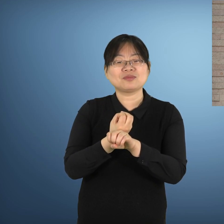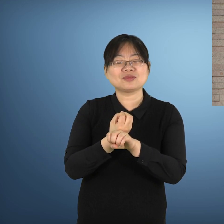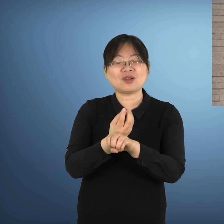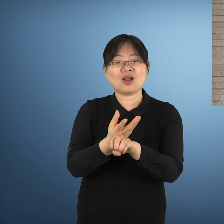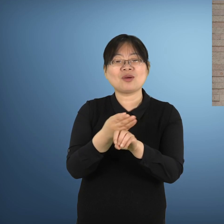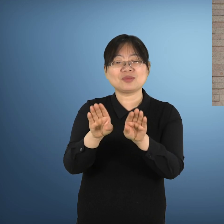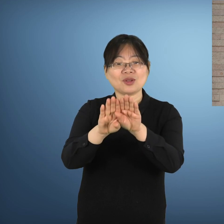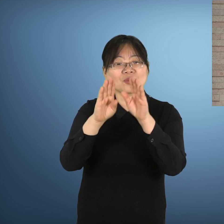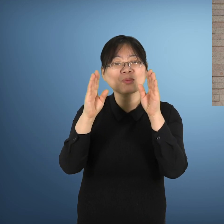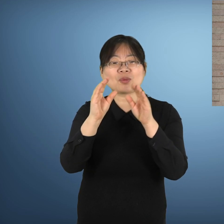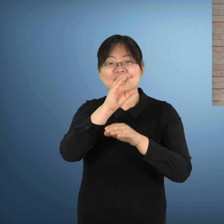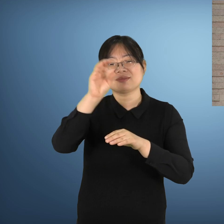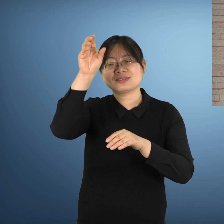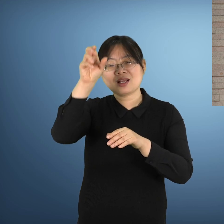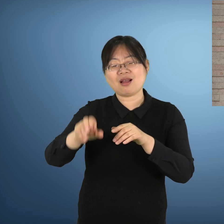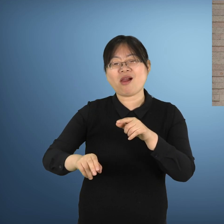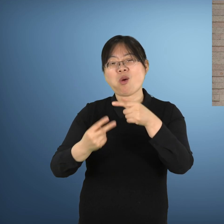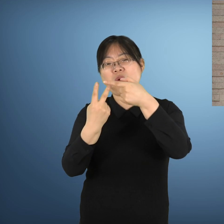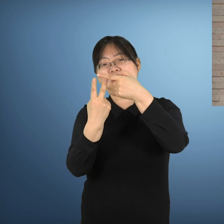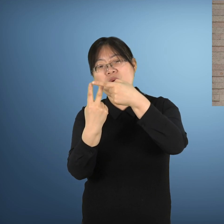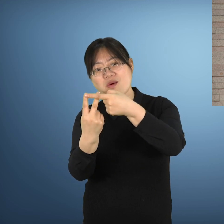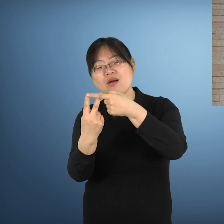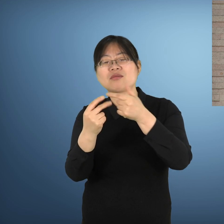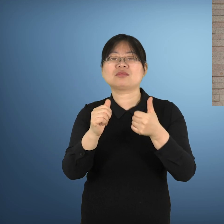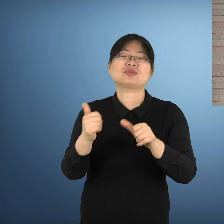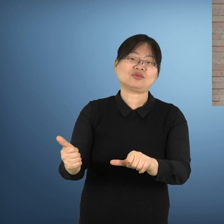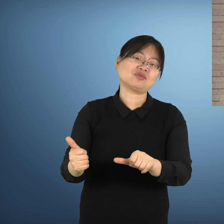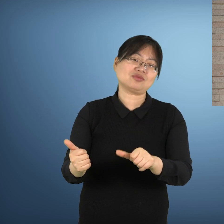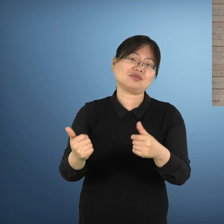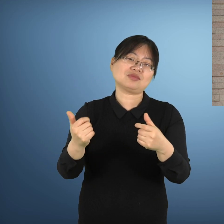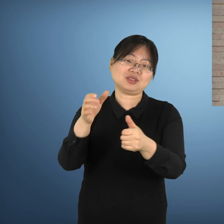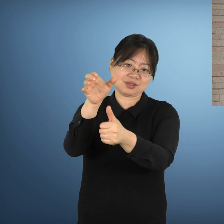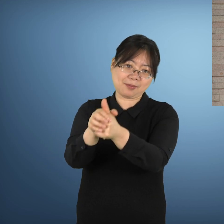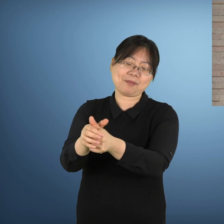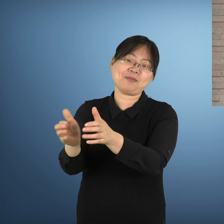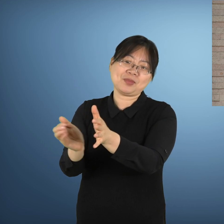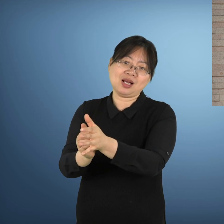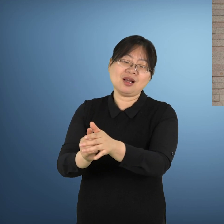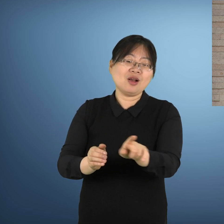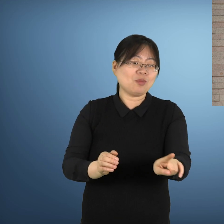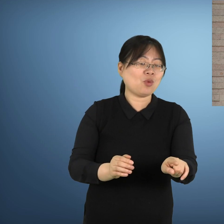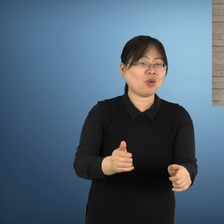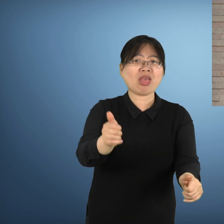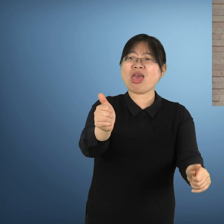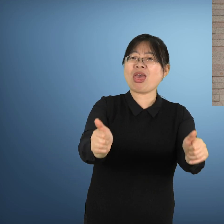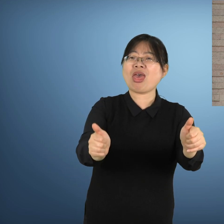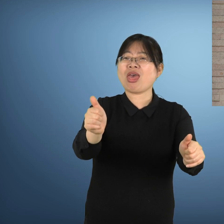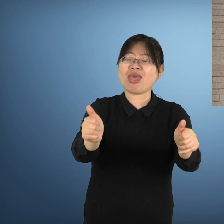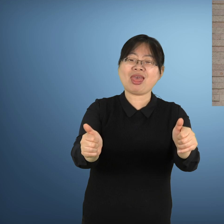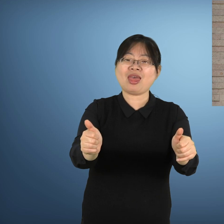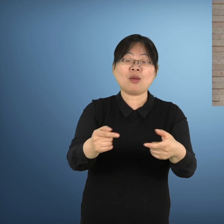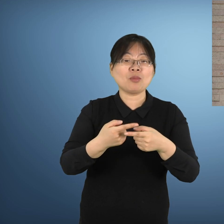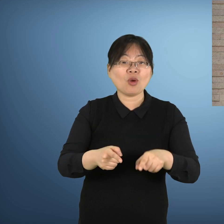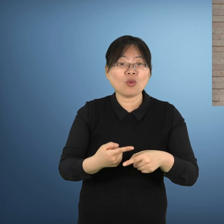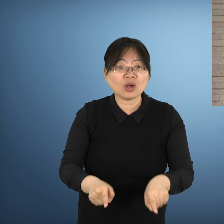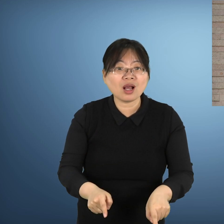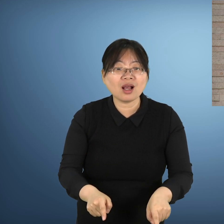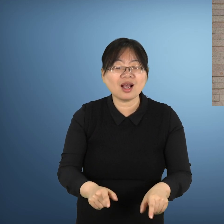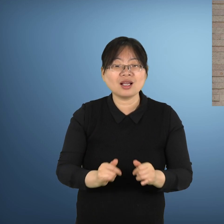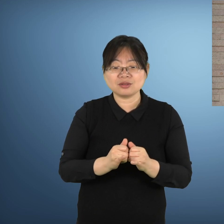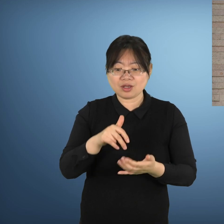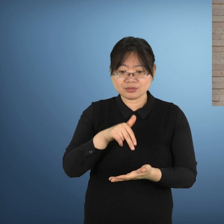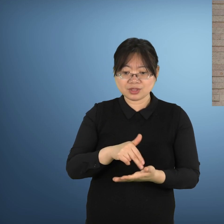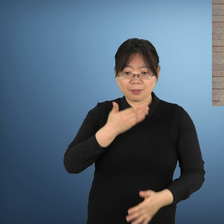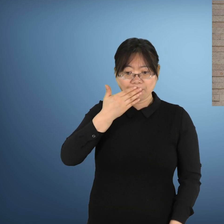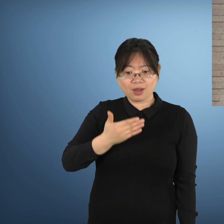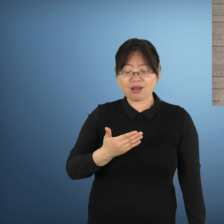열어놓고 십자가에 거꾸로 매달려 죽은 거예요. 어느 게 낫다 못하다의 평가는 인간이 할